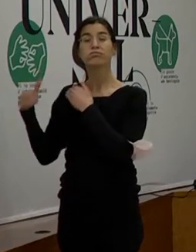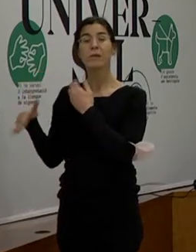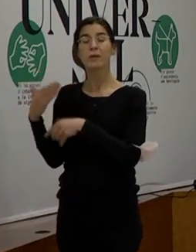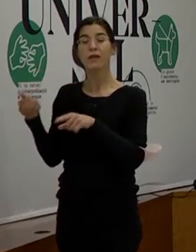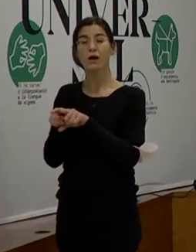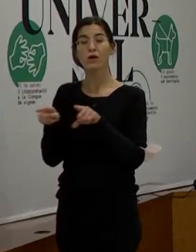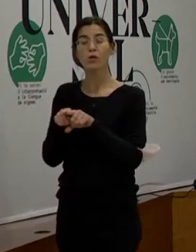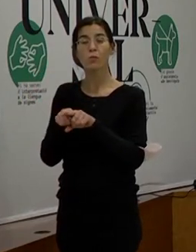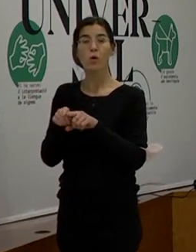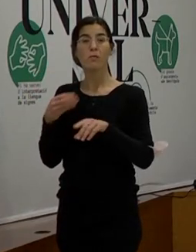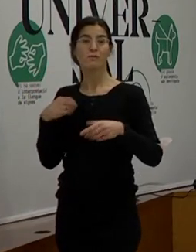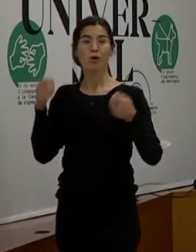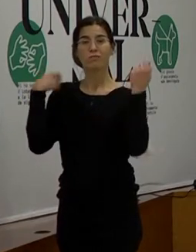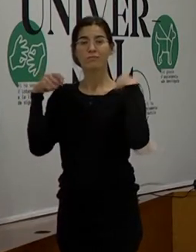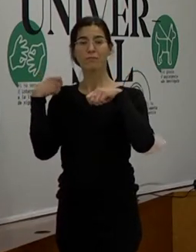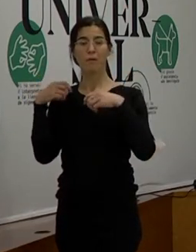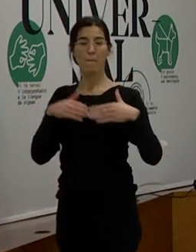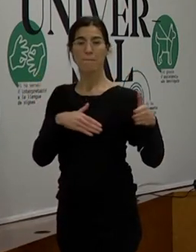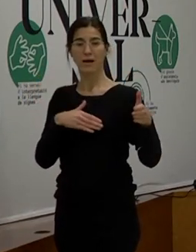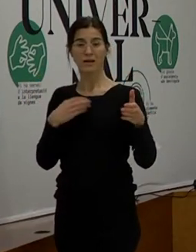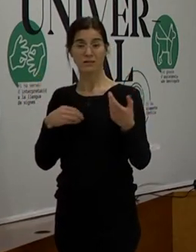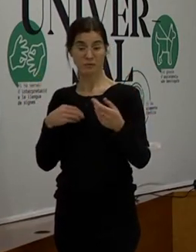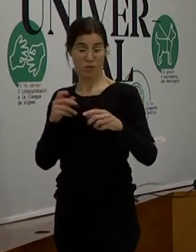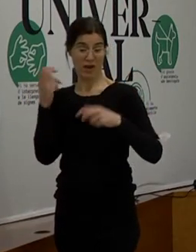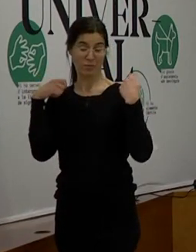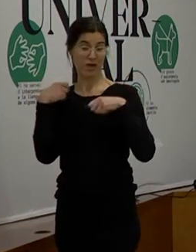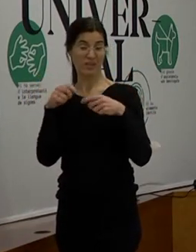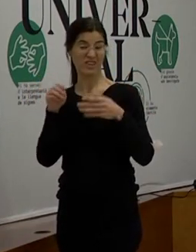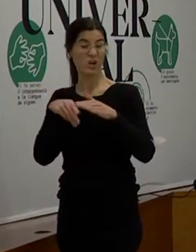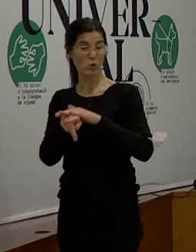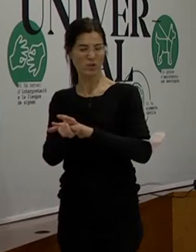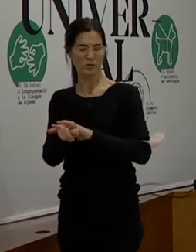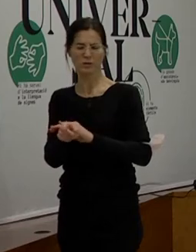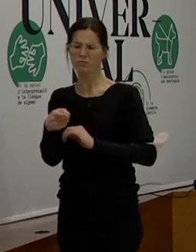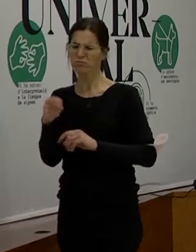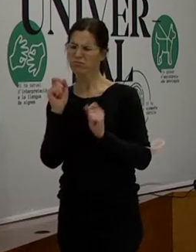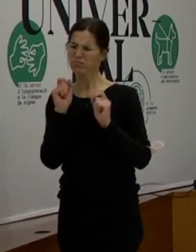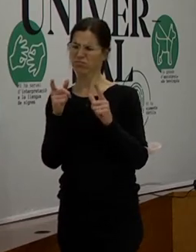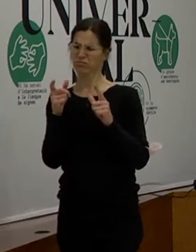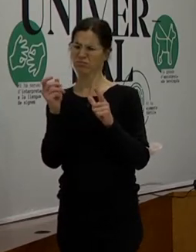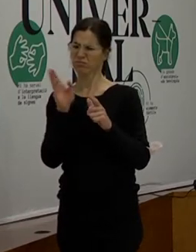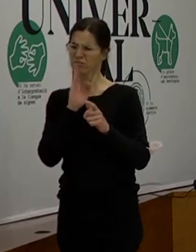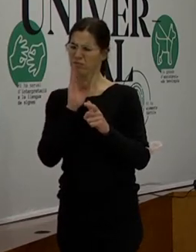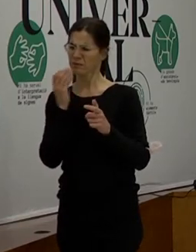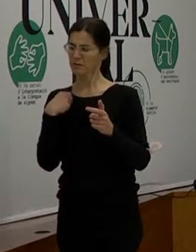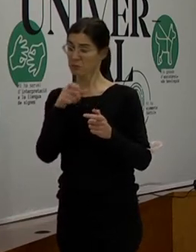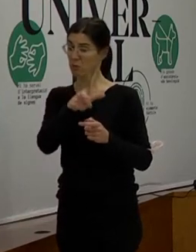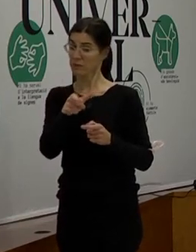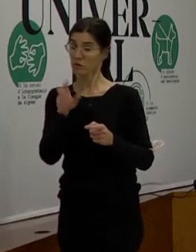amb unes activitats que es van organitzar inclusives i ens vam trobar allà que de cop i volta les